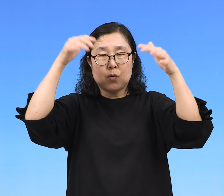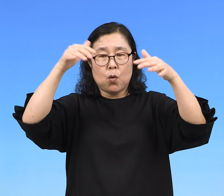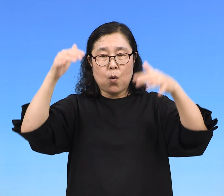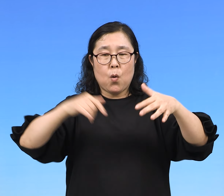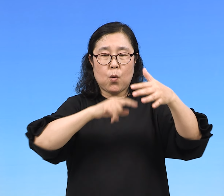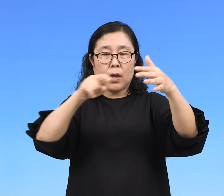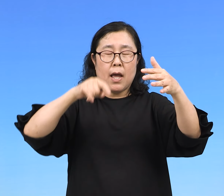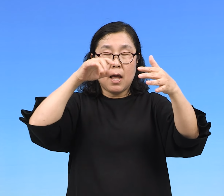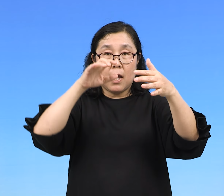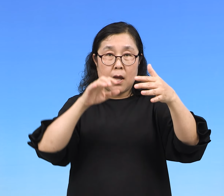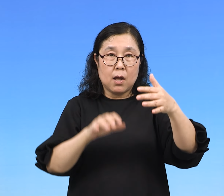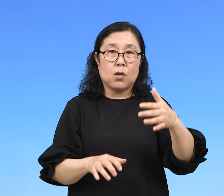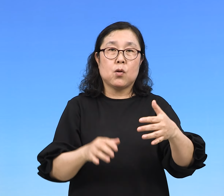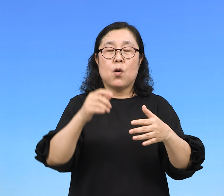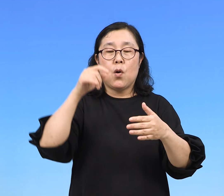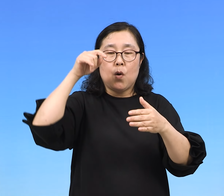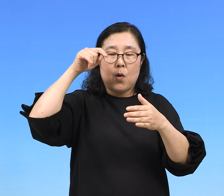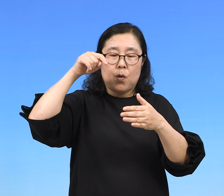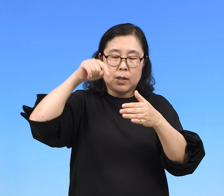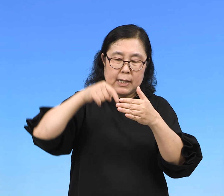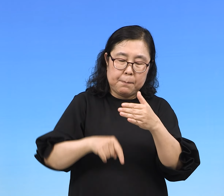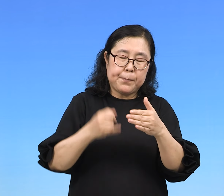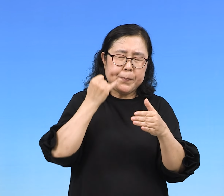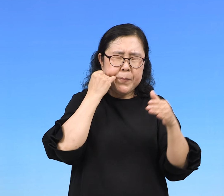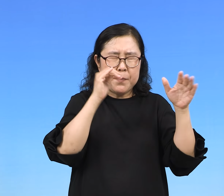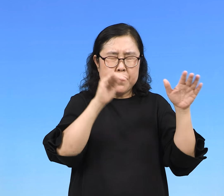깊은 바다처럼 나를 잠잠케 해.